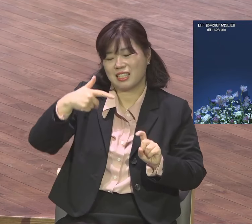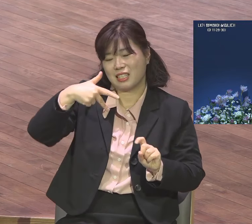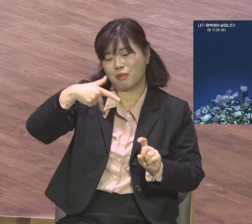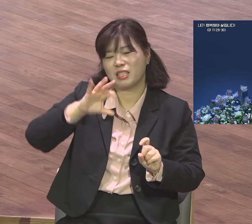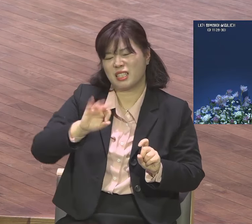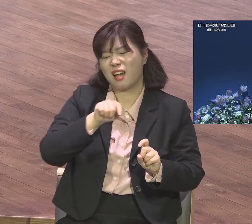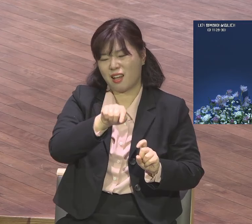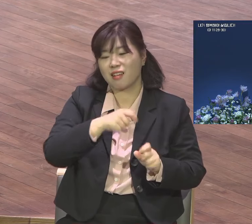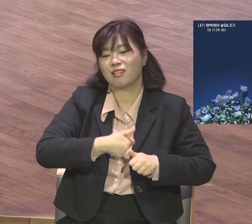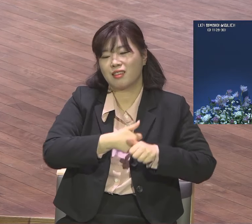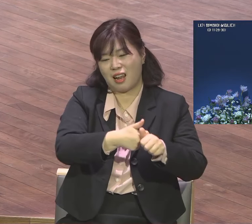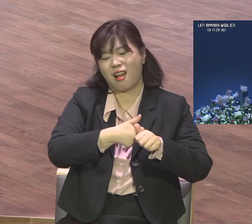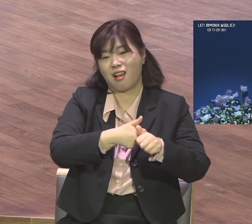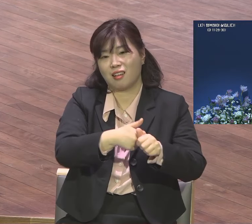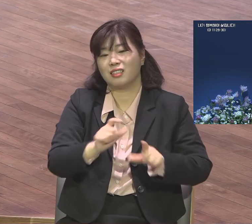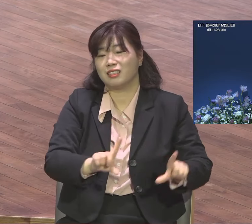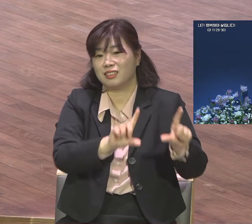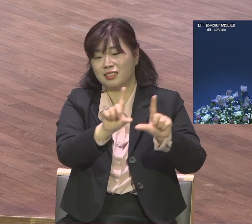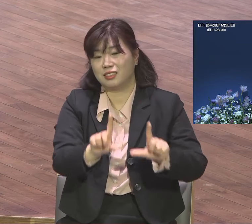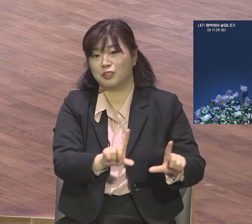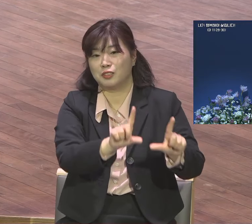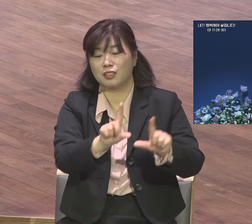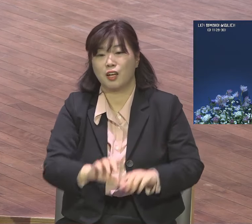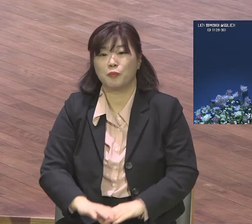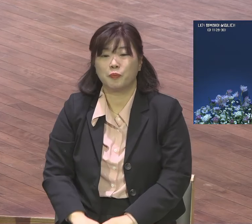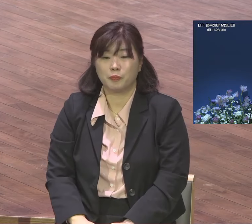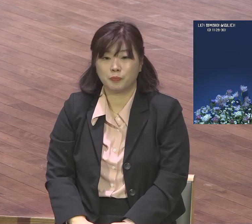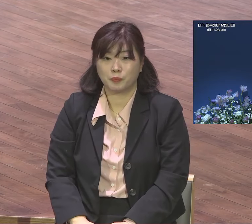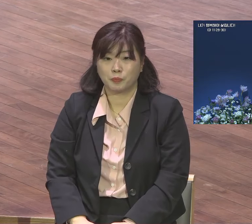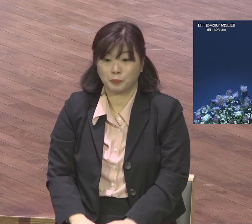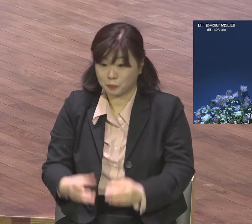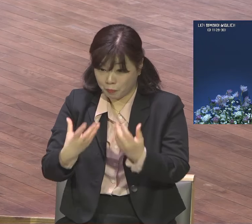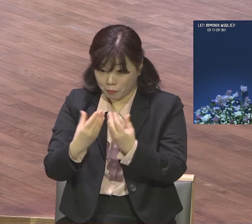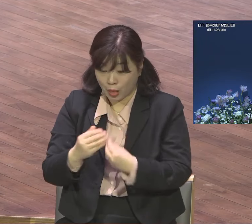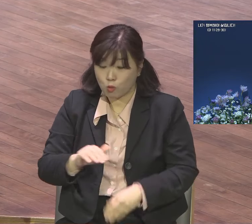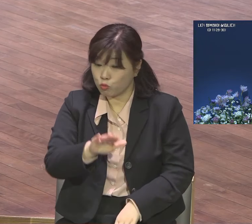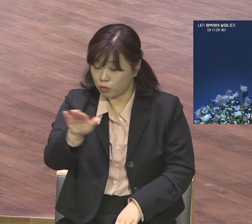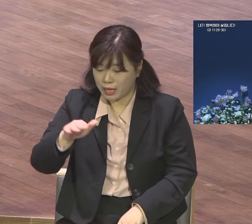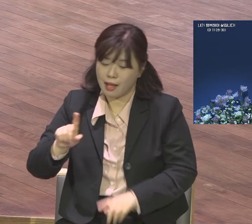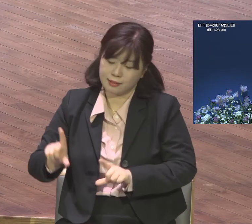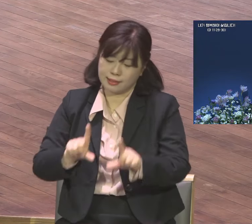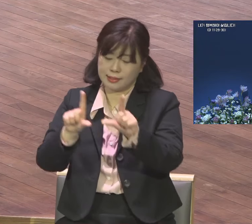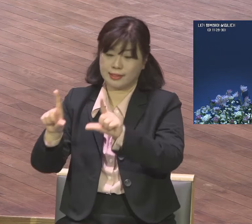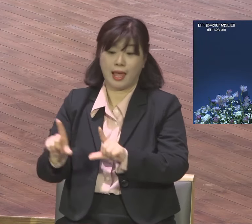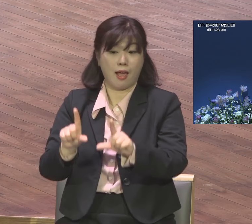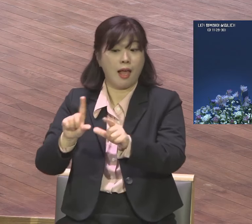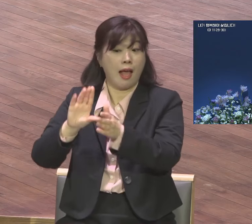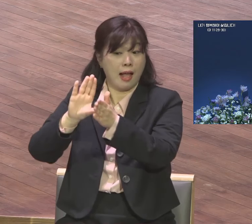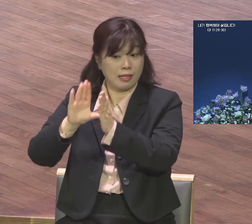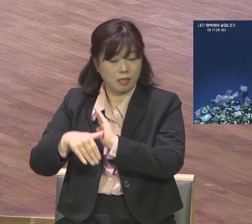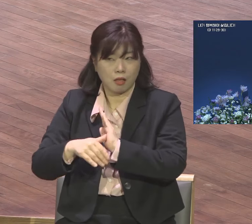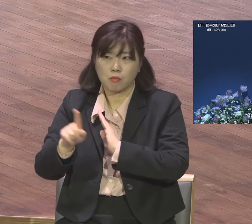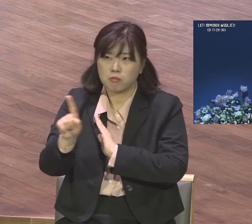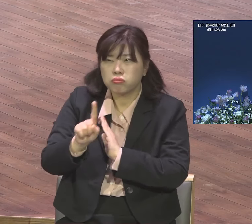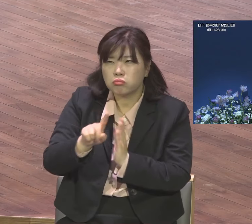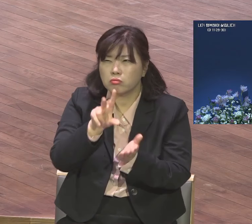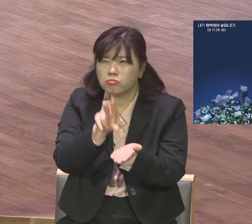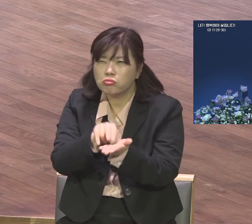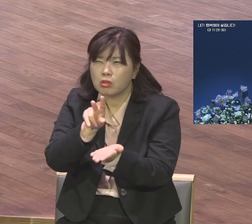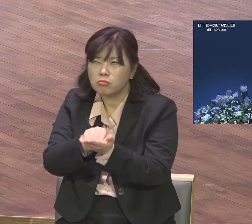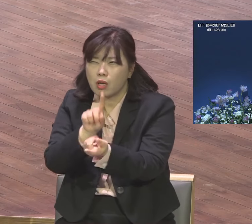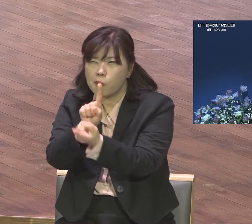우리 성도님들께서 생활하시다가 여러 가지 문제와 사건이 발생이 되면 그 원인이 어디에